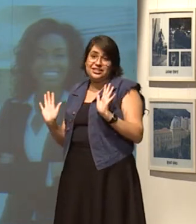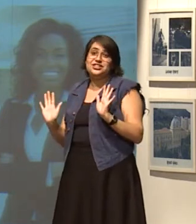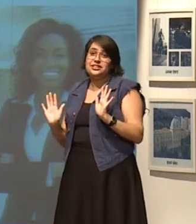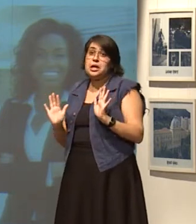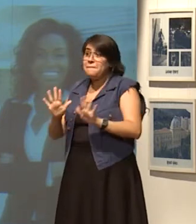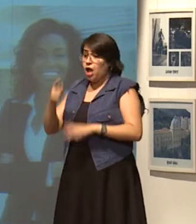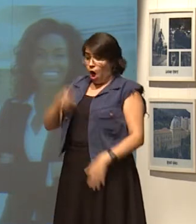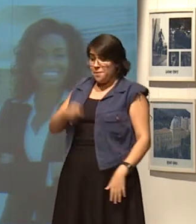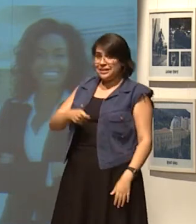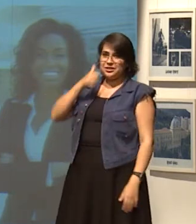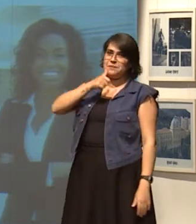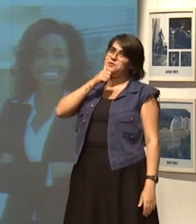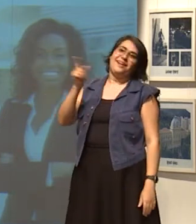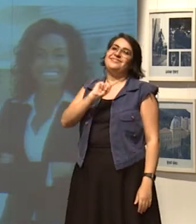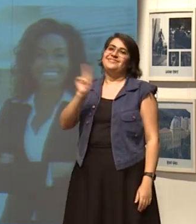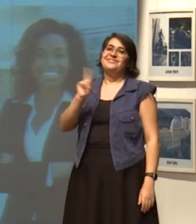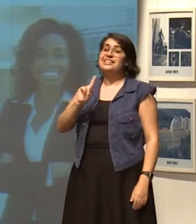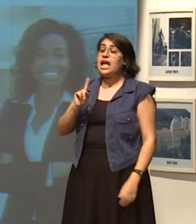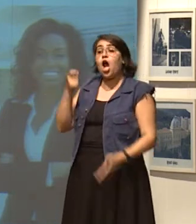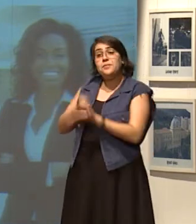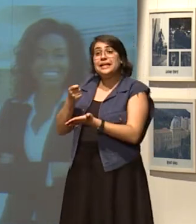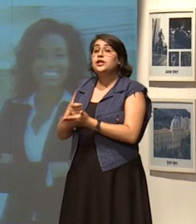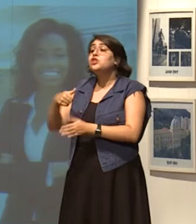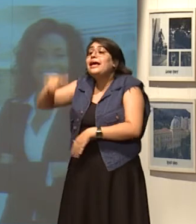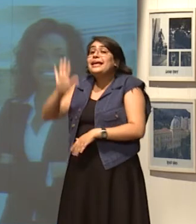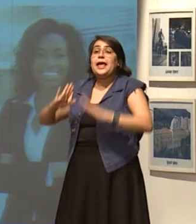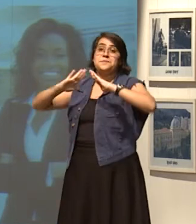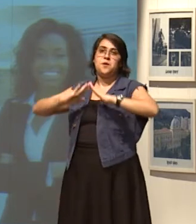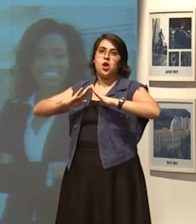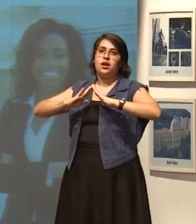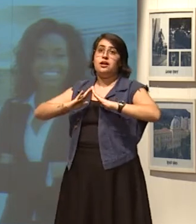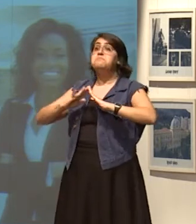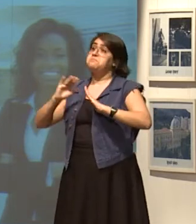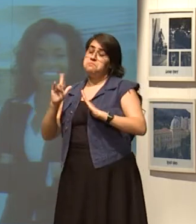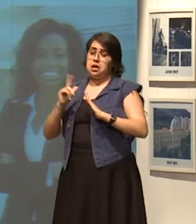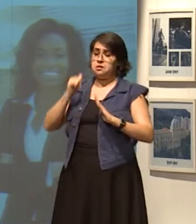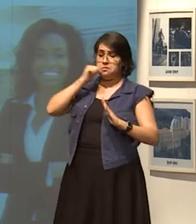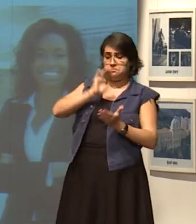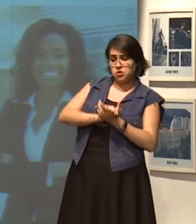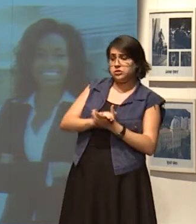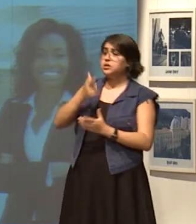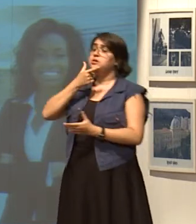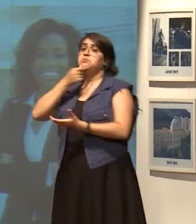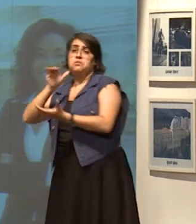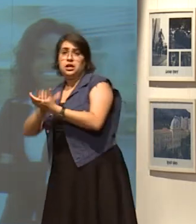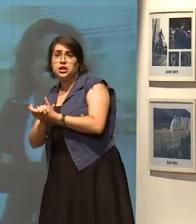acordos de cada união. A obrigação de arrumar a casa não é da mulher. E a obrigação de arrumar a casa é de quem mora na